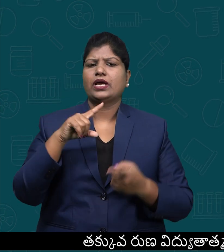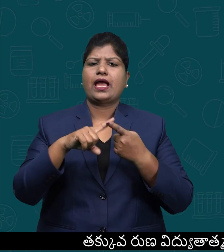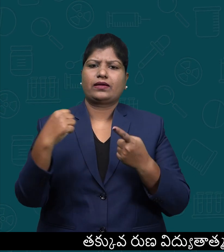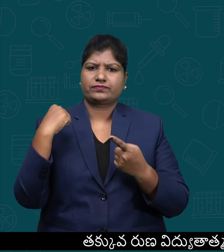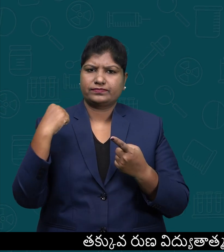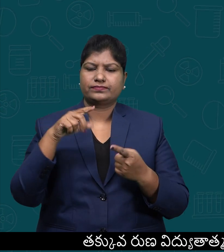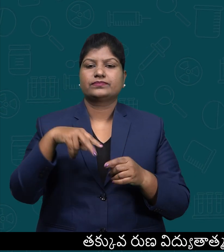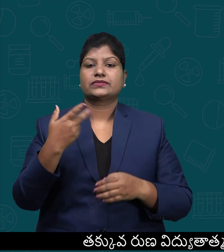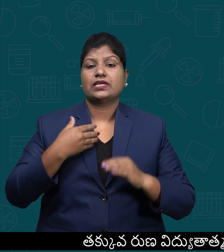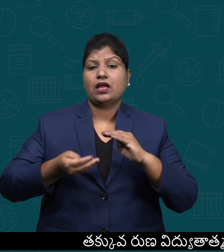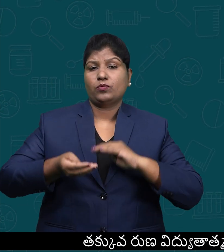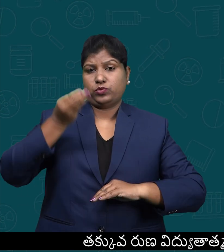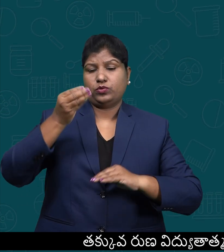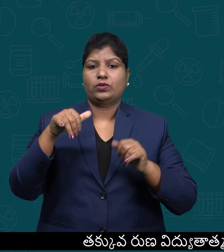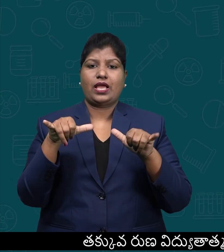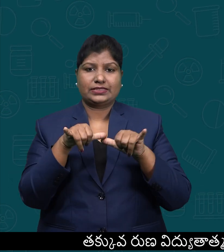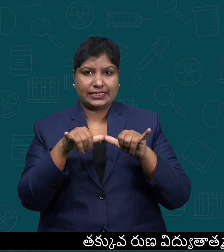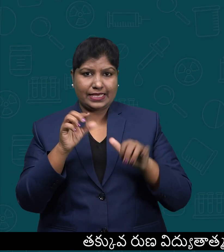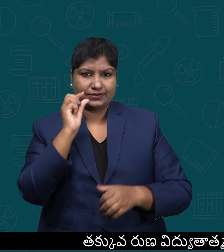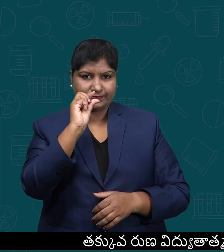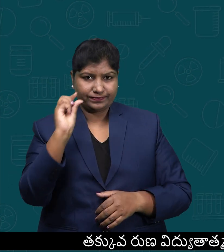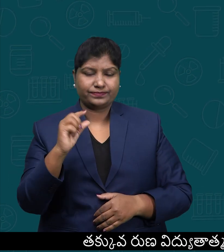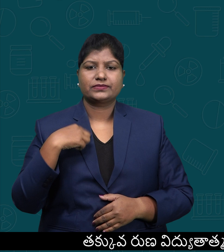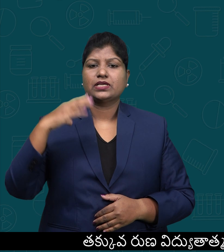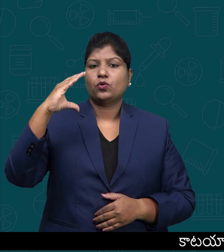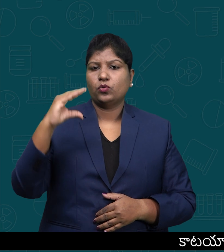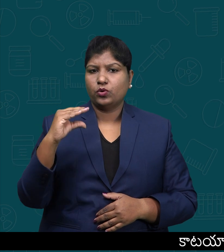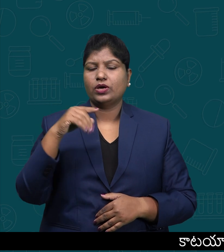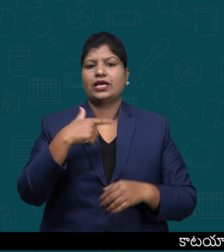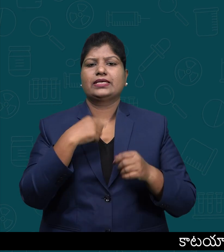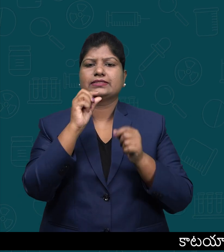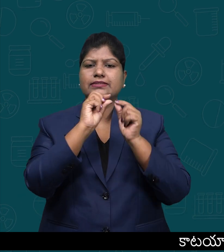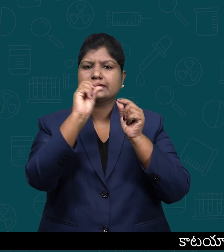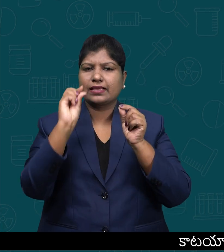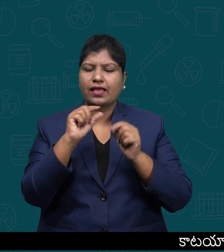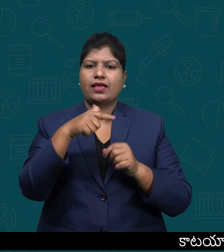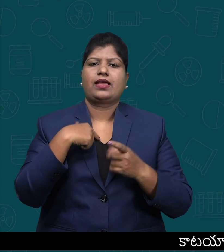రుణ విద్యుదాత్మకత కలిగిన మూలకాల పరమాణువులు కేటయాన్లను ఏర్పరుస్తాయి.